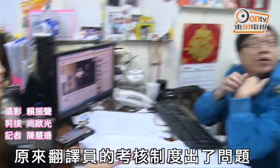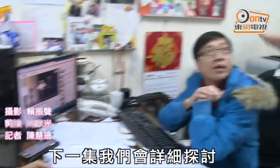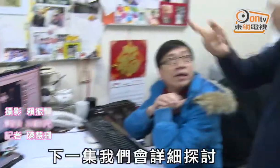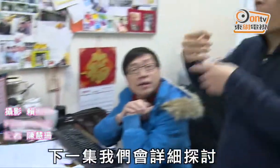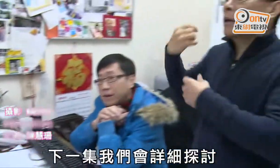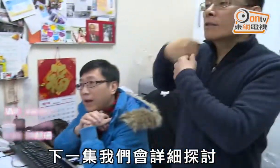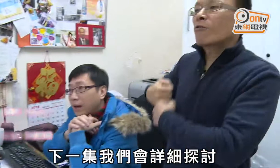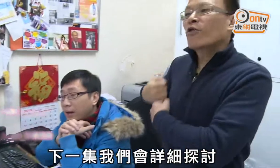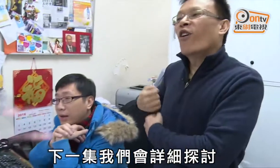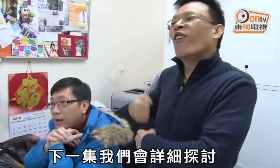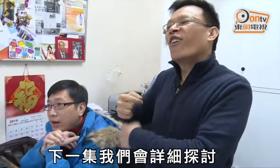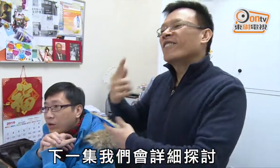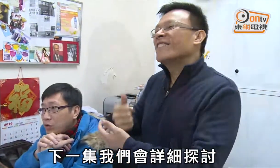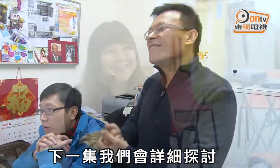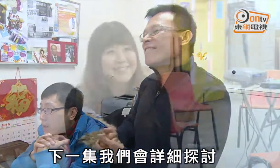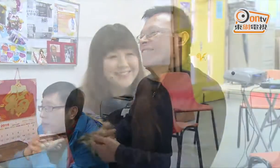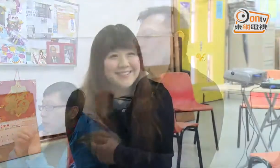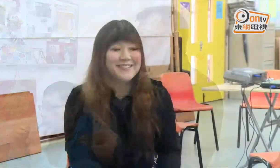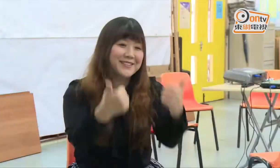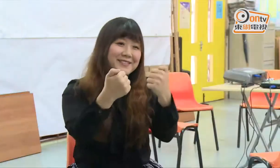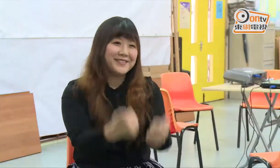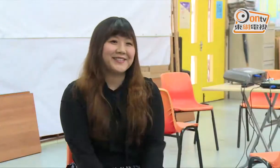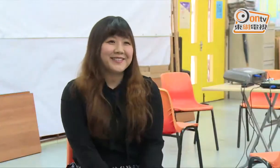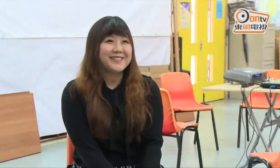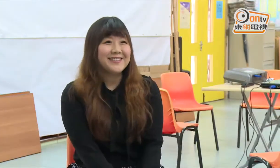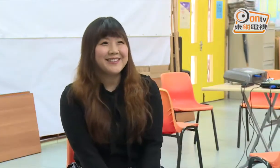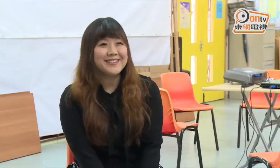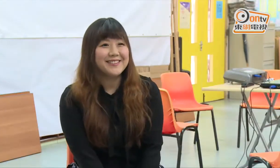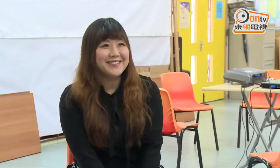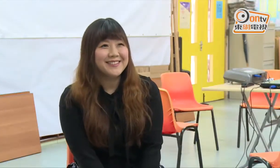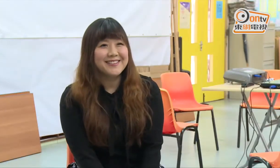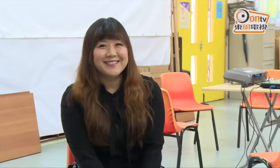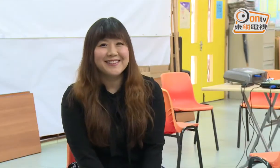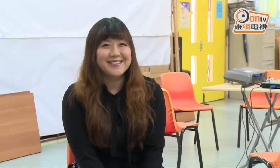下一集我哋會詳細探討。东盟电视记者陈伟珊报道。